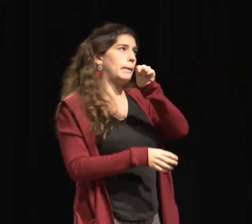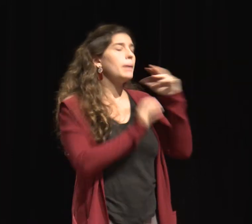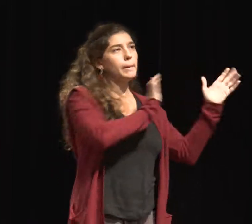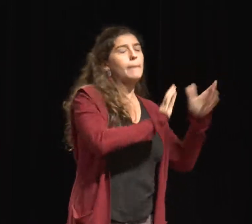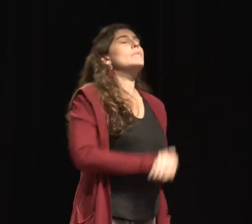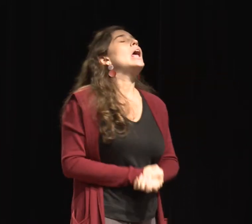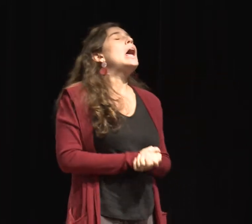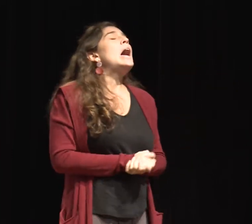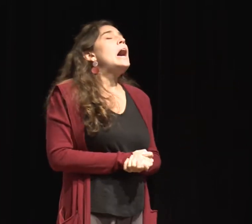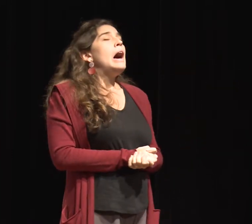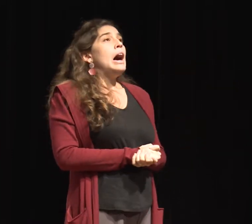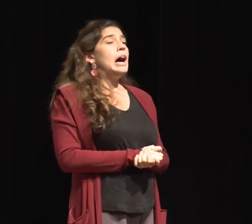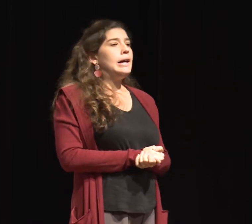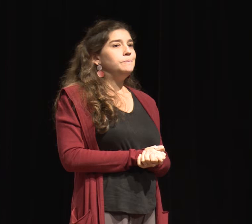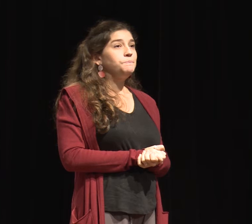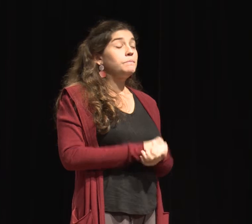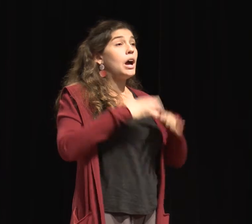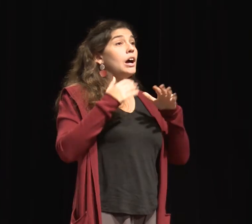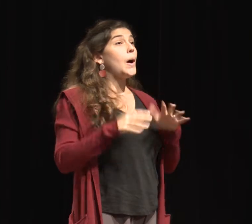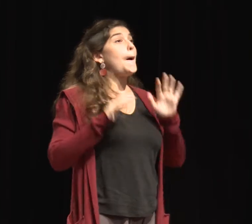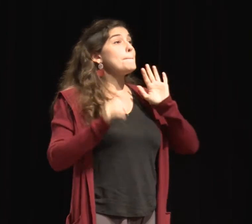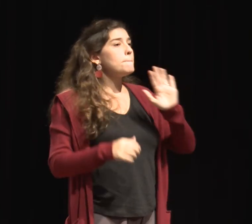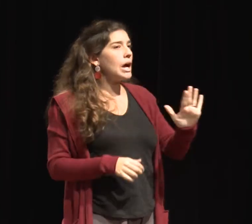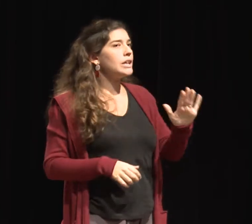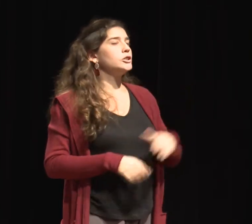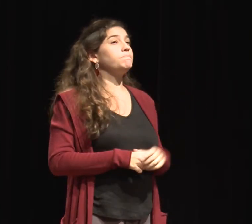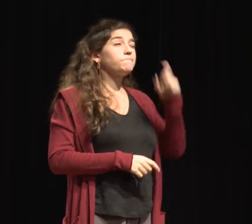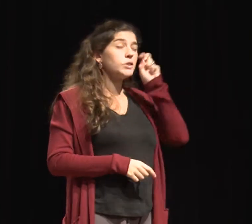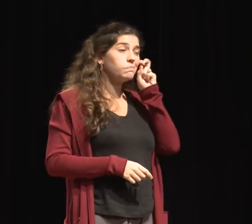Eu falava português e o intérprete traduzia.